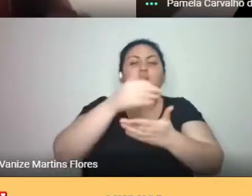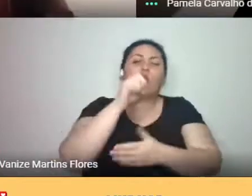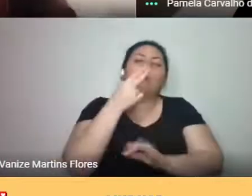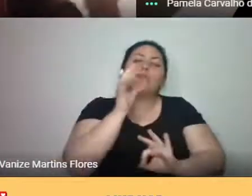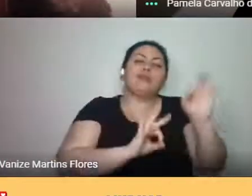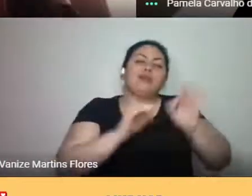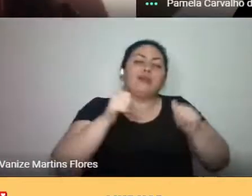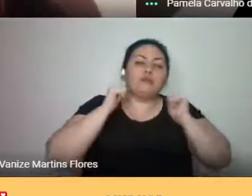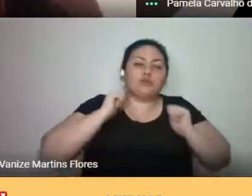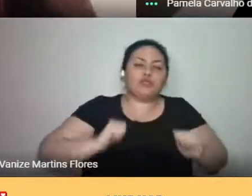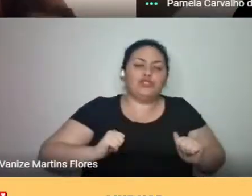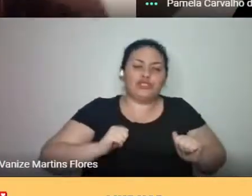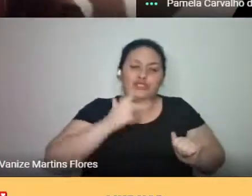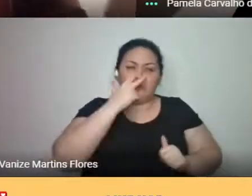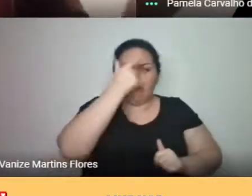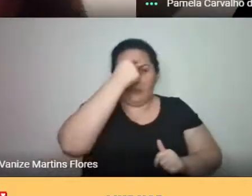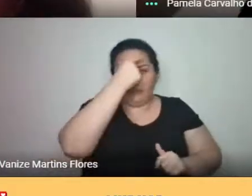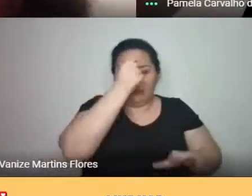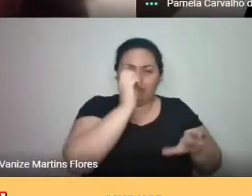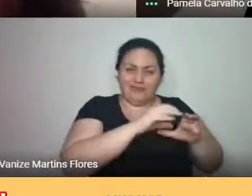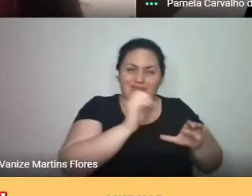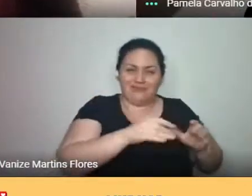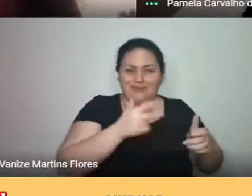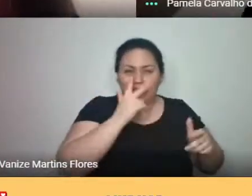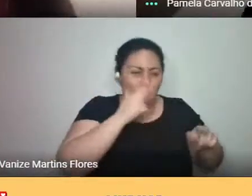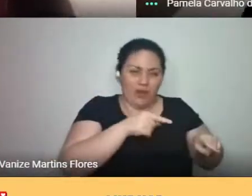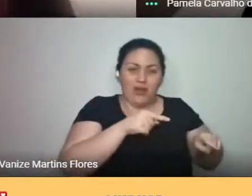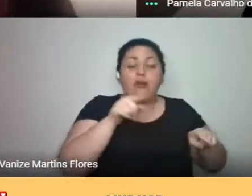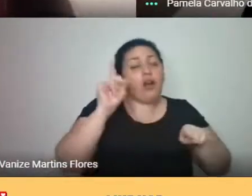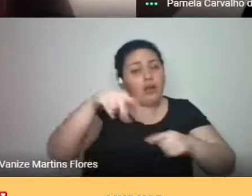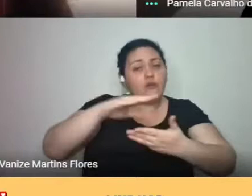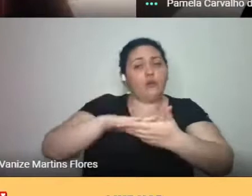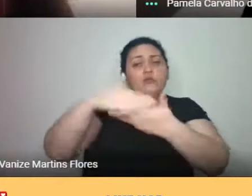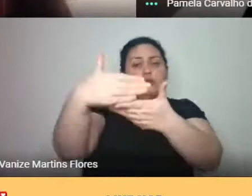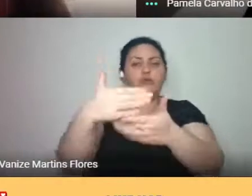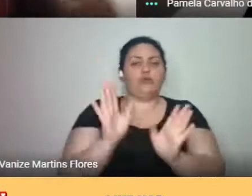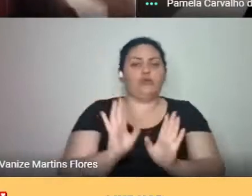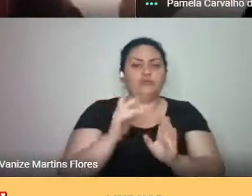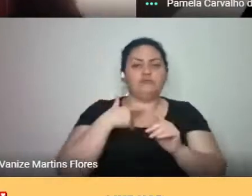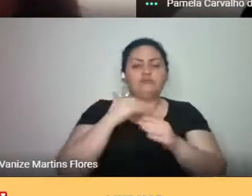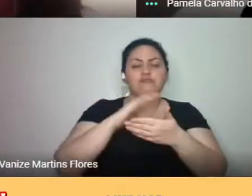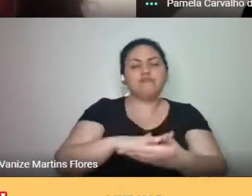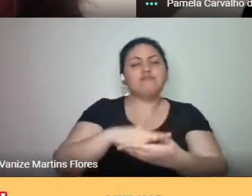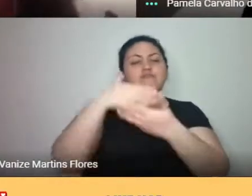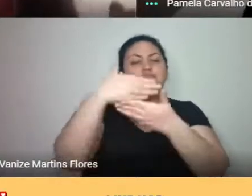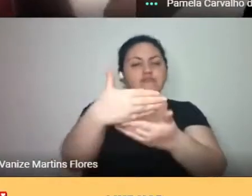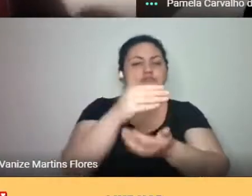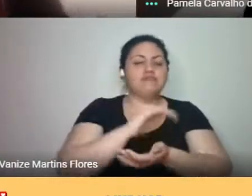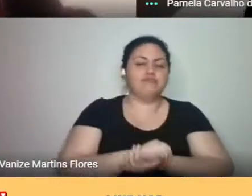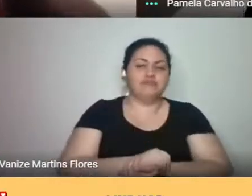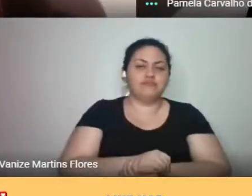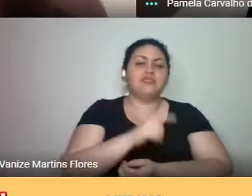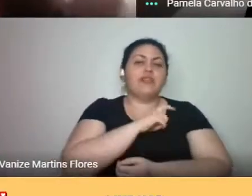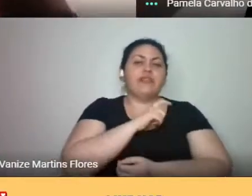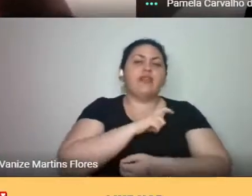espaço, de poder ter os outros espaços também frequentados. Né? Espaço para ver um filme, sim, espaço para escutar uma música